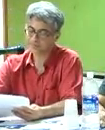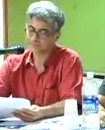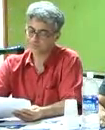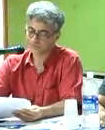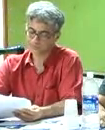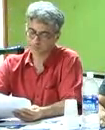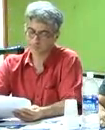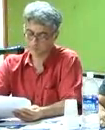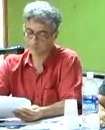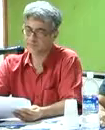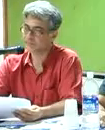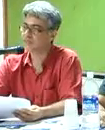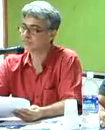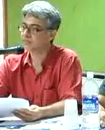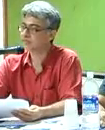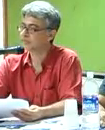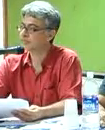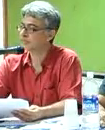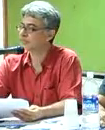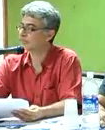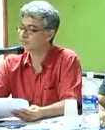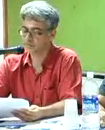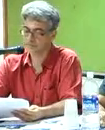हाई कोर्ट में फाइल किया था, एडवर्टाइजमेंट निकला था,